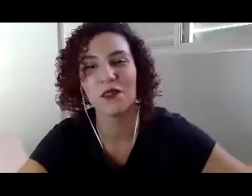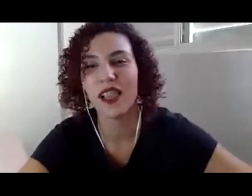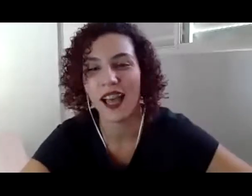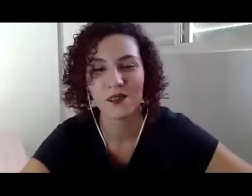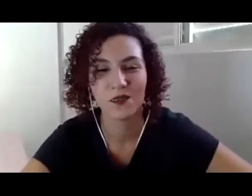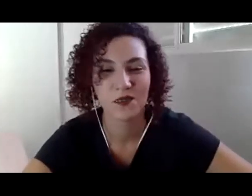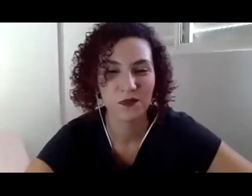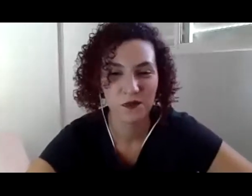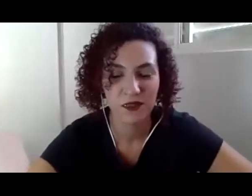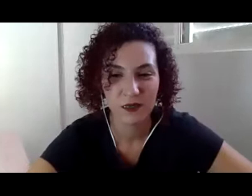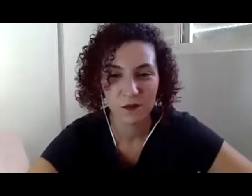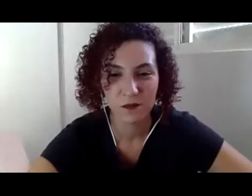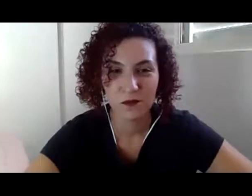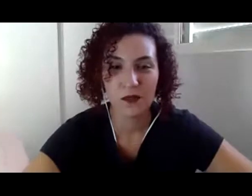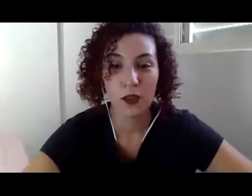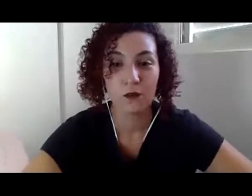Vamos lá.